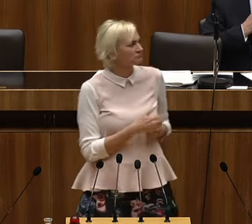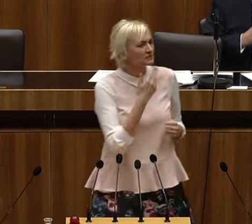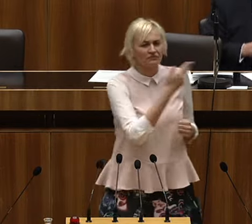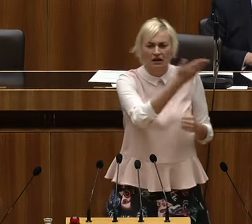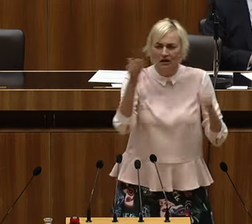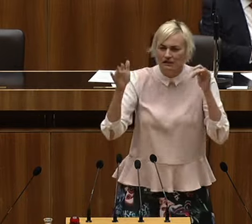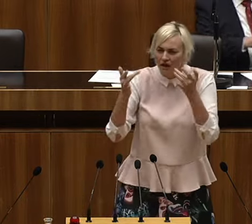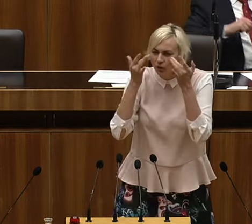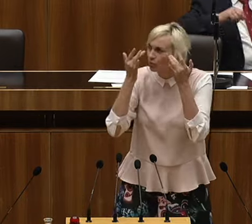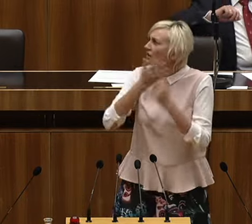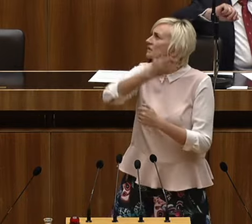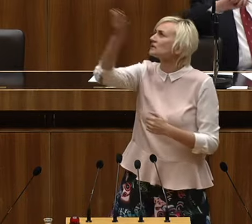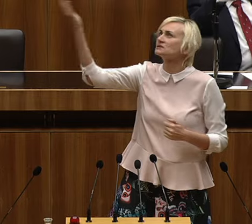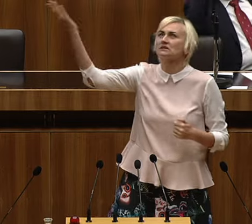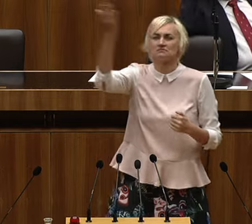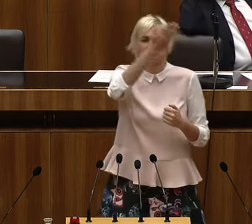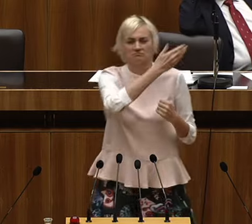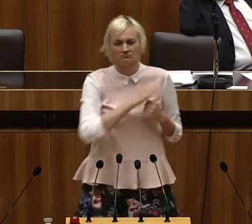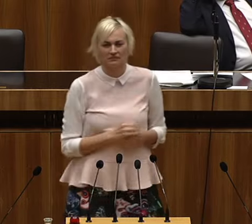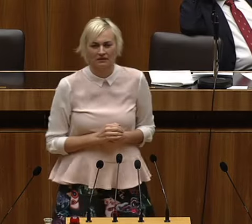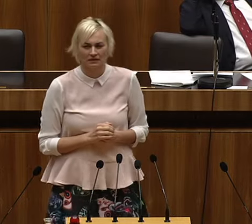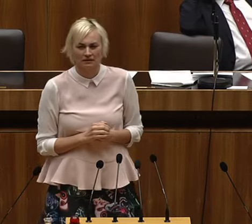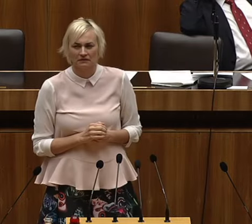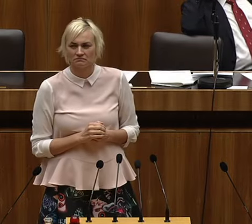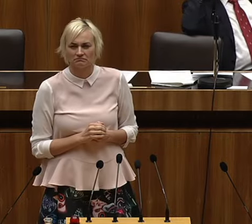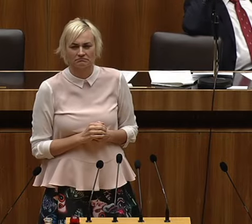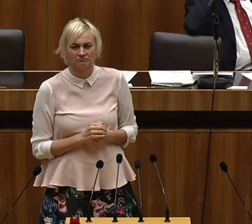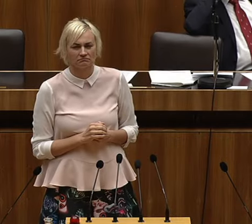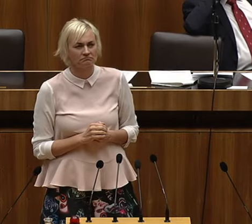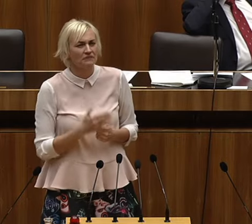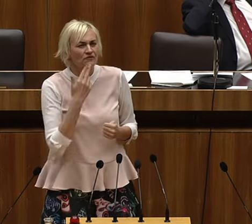trägt? Gibt es hier jemanden, der Kontaktlinsen trägt, auch oben?